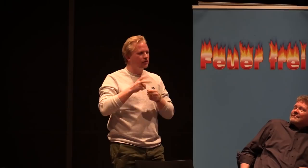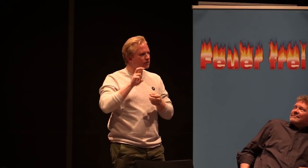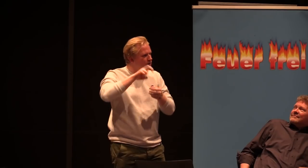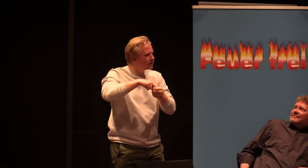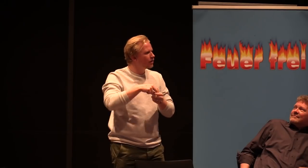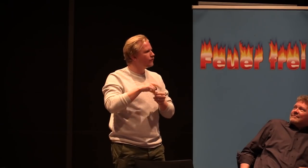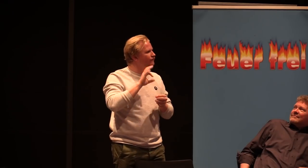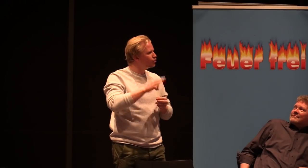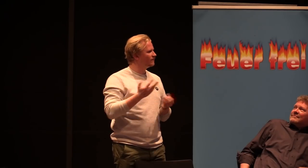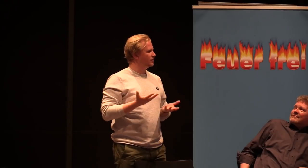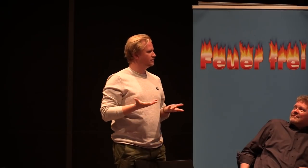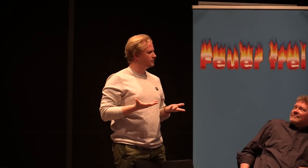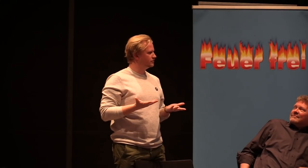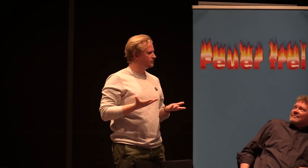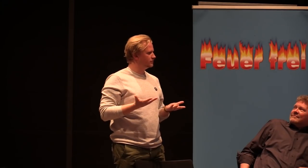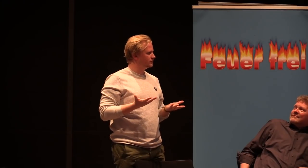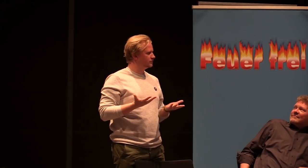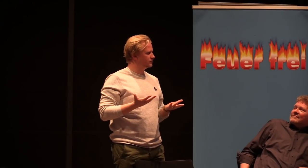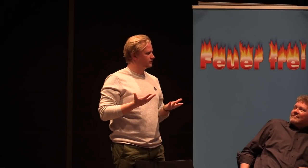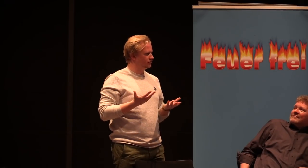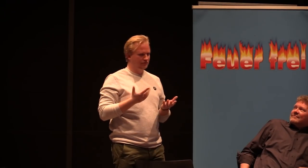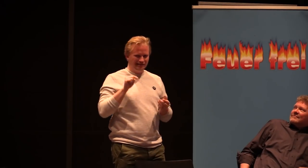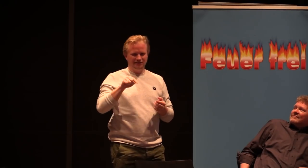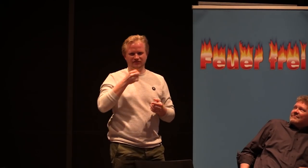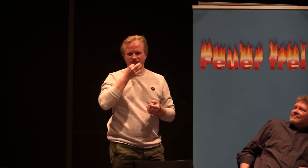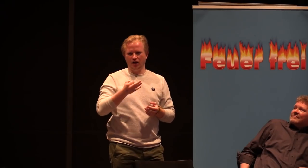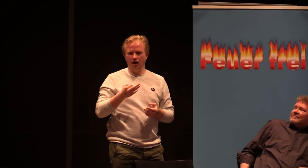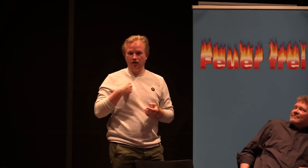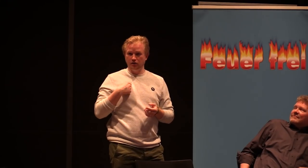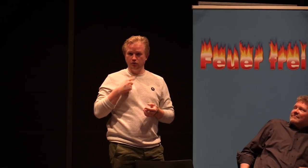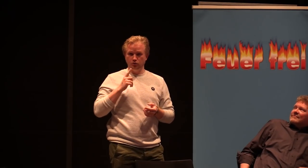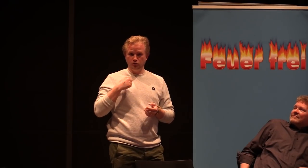es ist nicht mehr so zentral. Es wird immer mehr individuell.